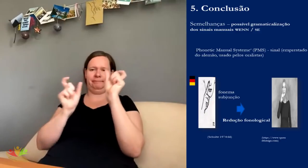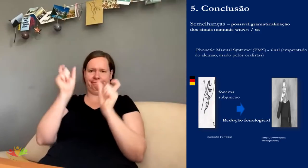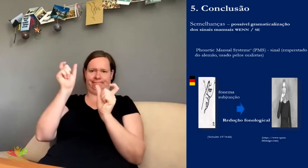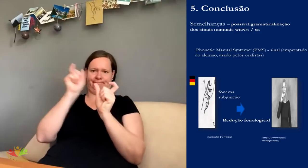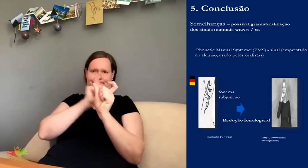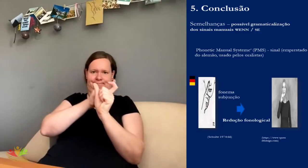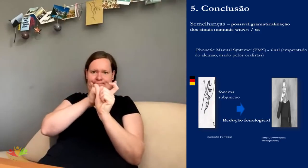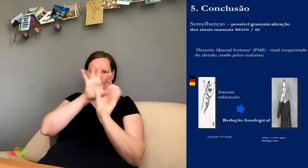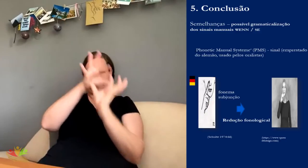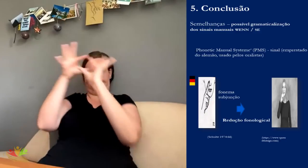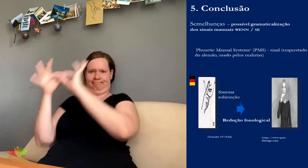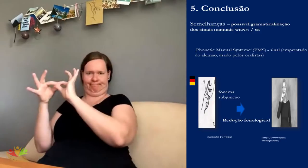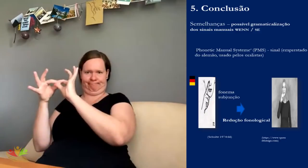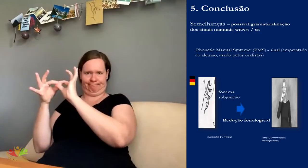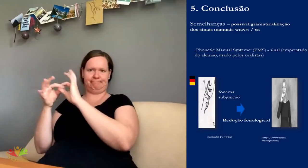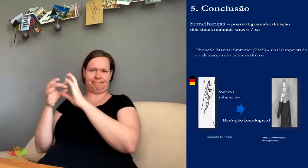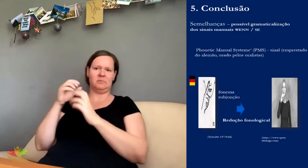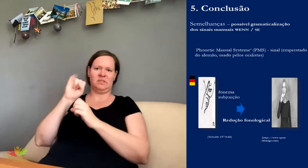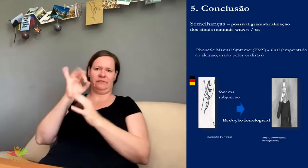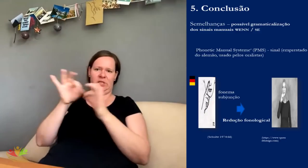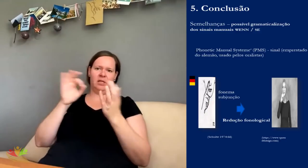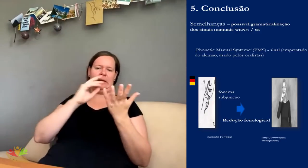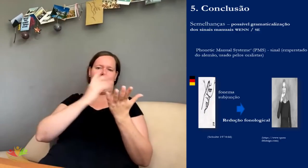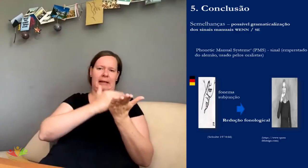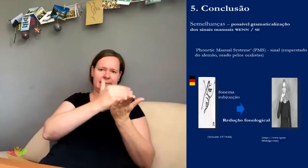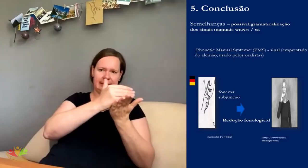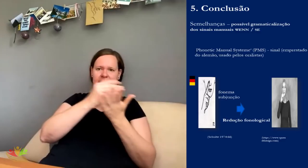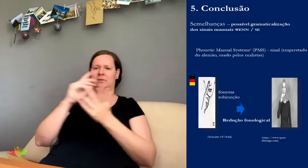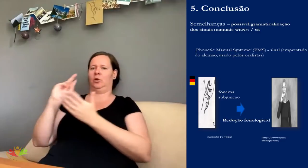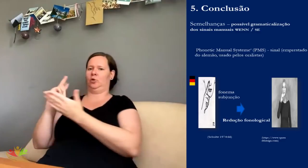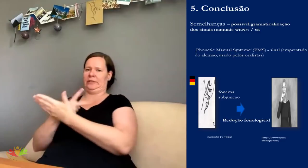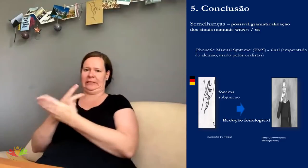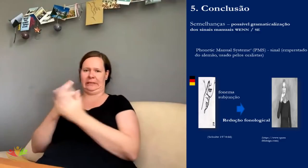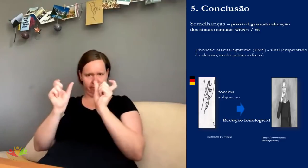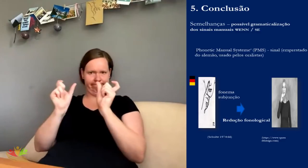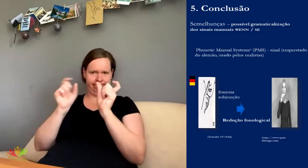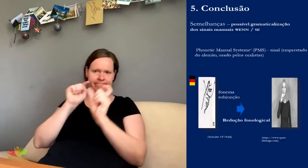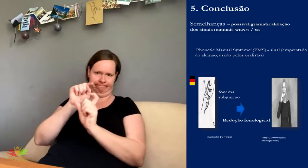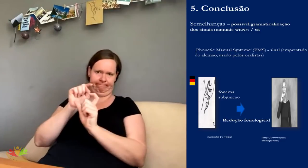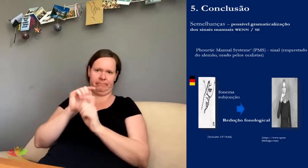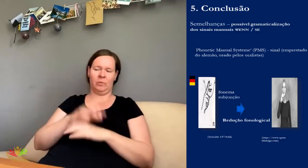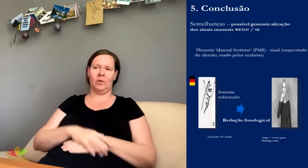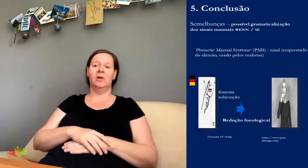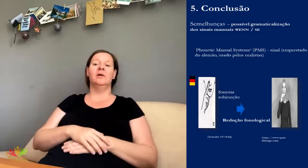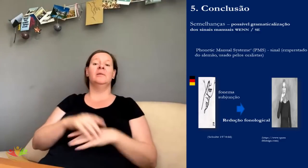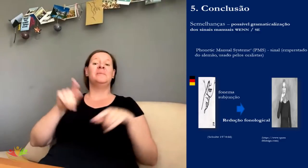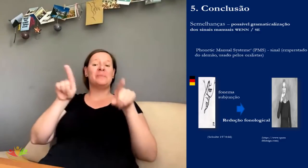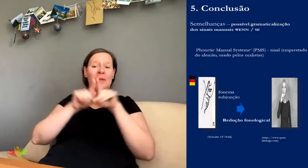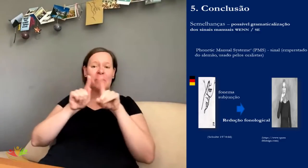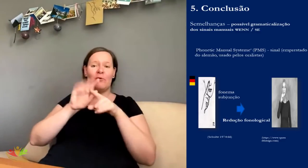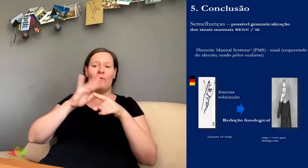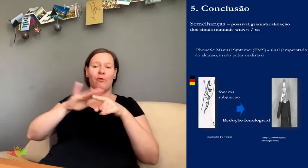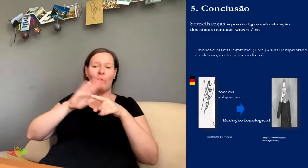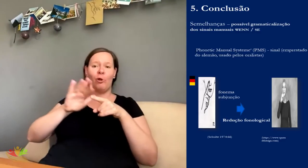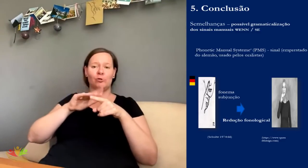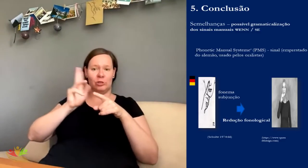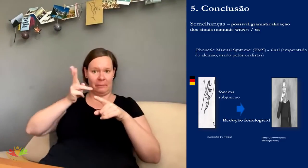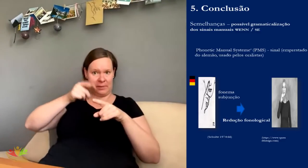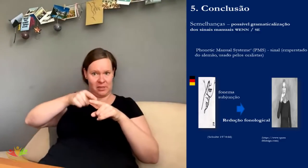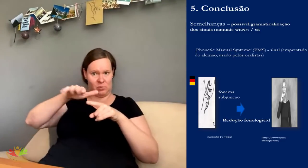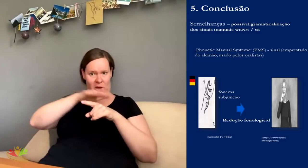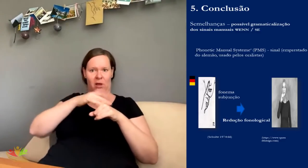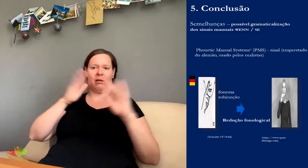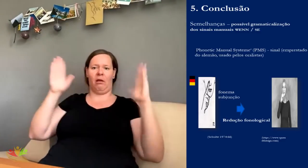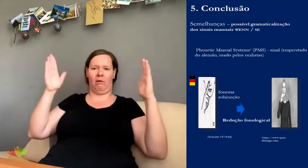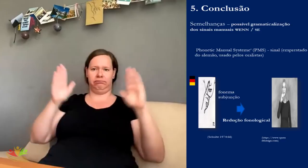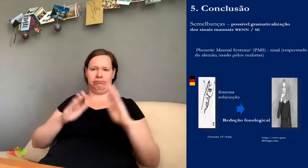nariz, por conta de que isso era uma demonstração que o professor fazia para mostrar o si,